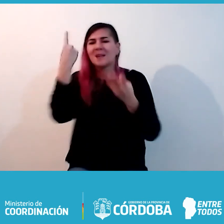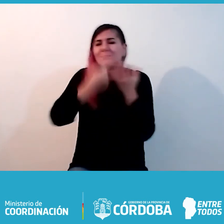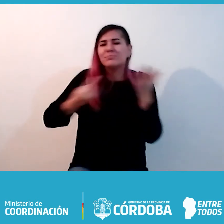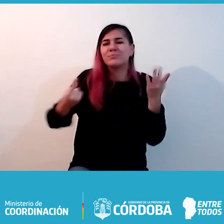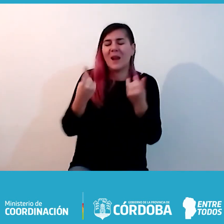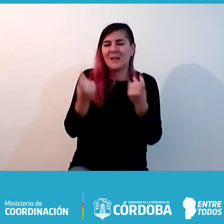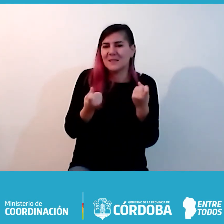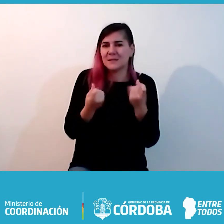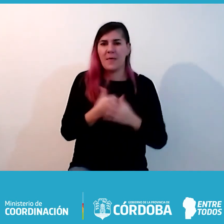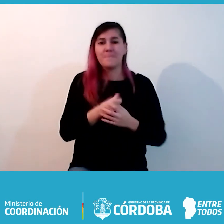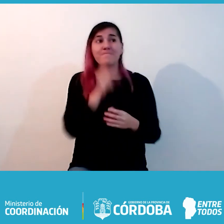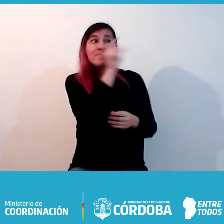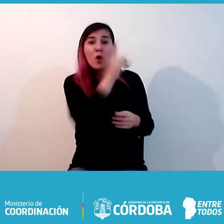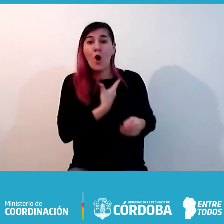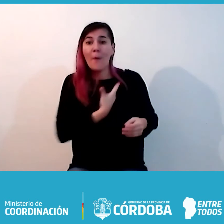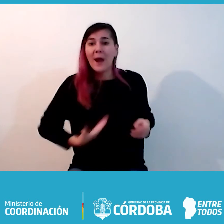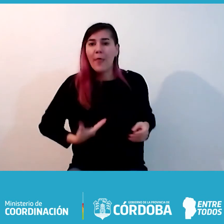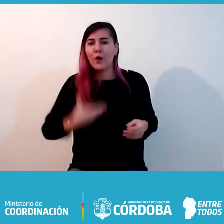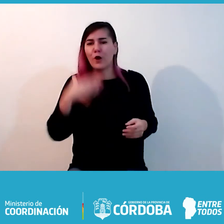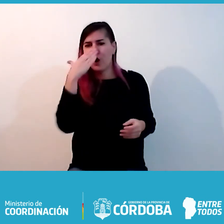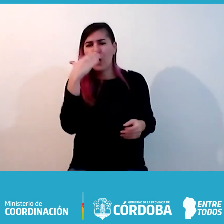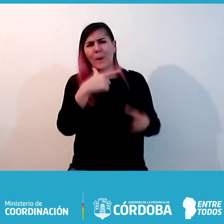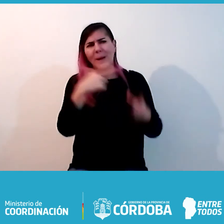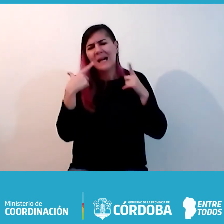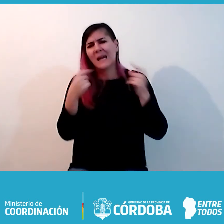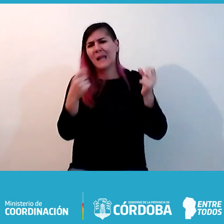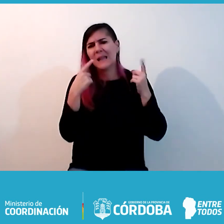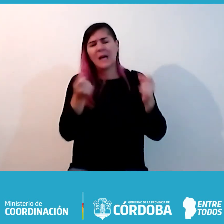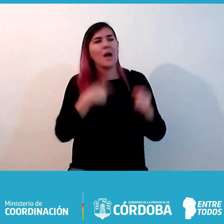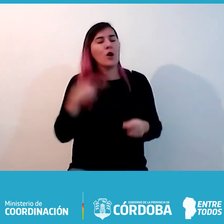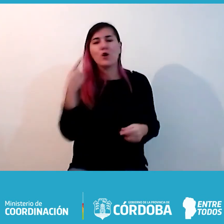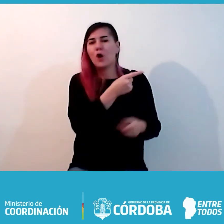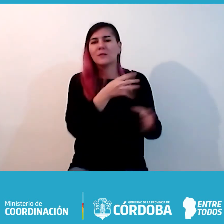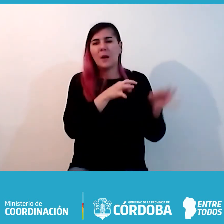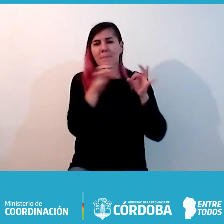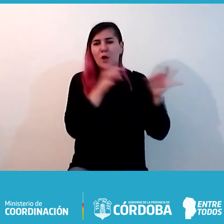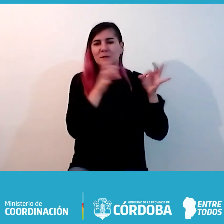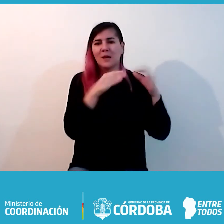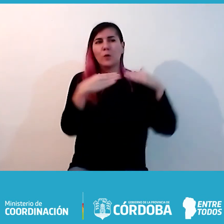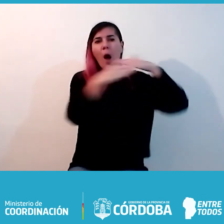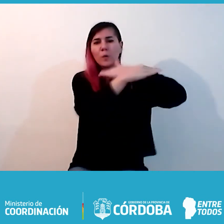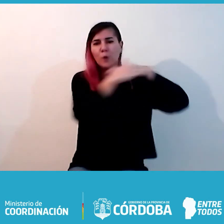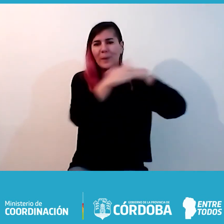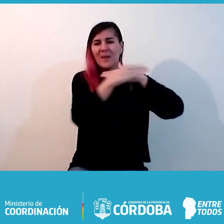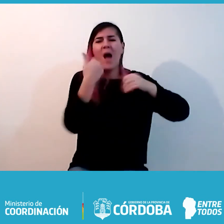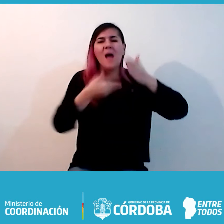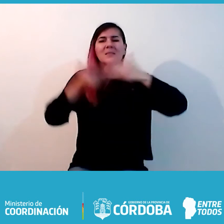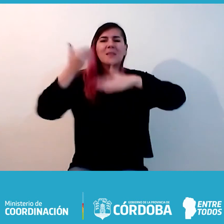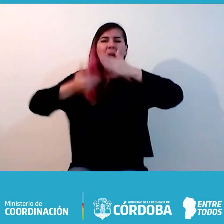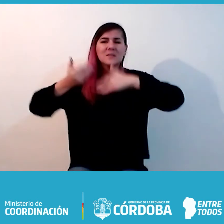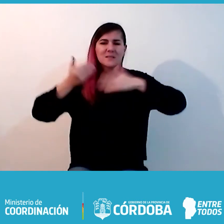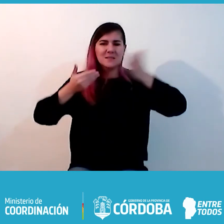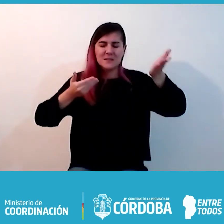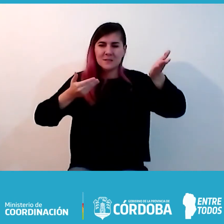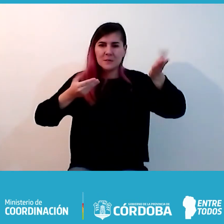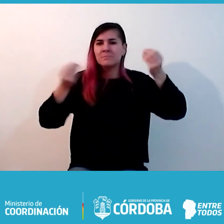dirige directamente al gobernador de Córdoba y lo critica. Se manifiesta en contra del proyecto de la autovía con esa traza, la que se